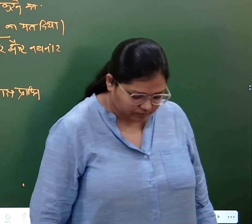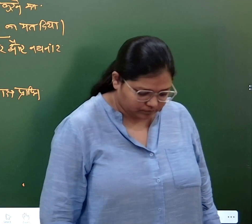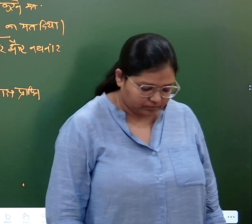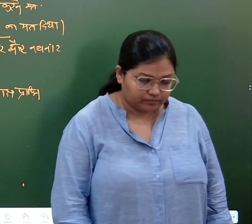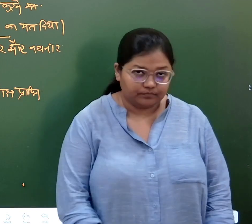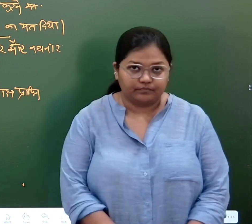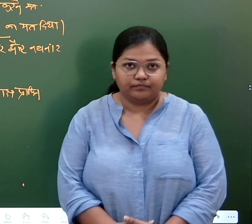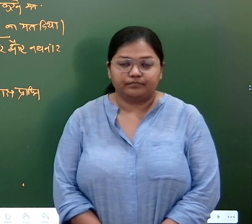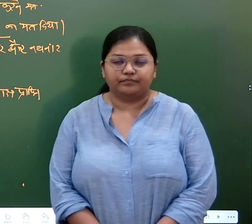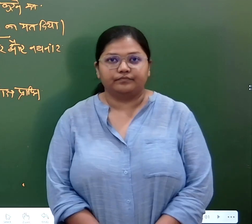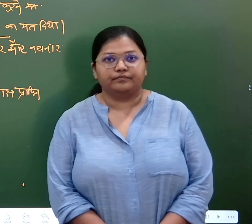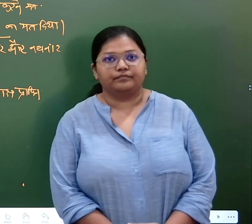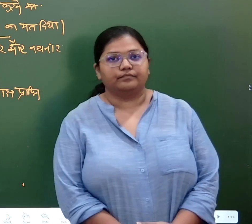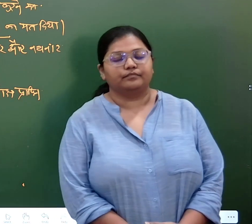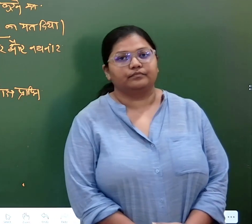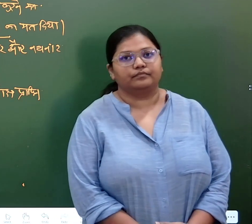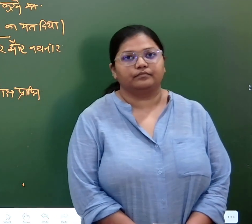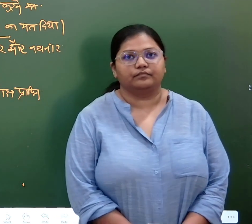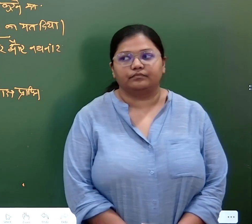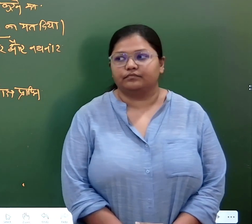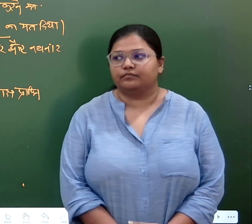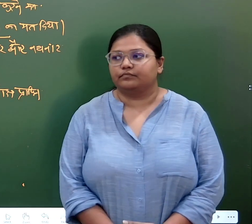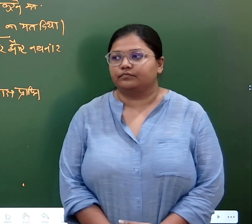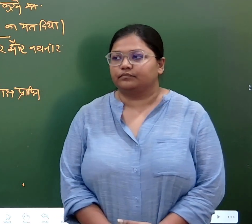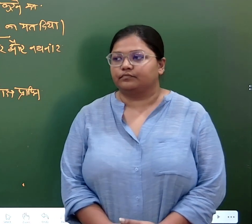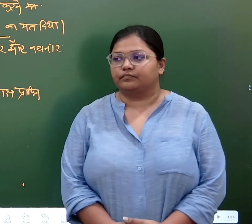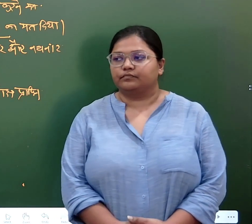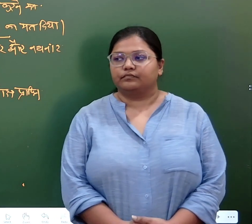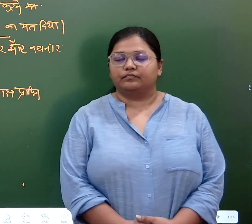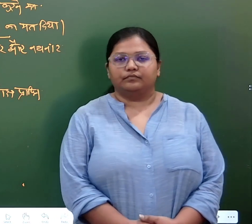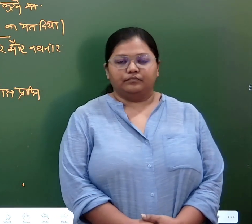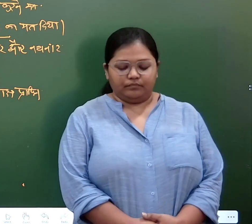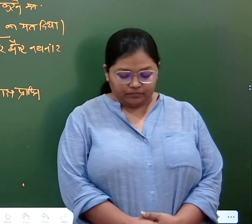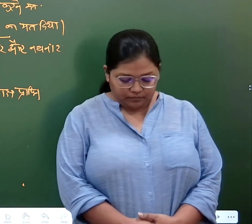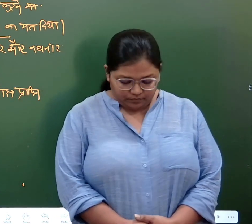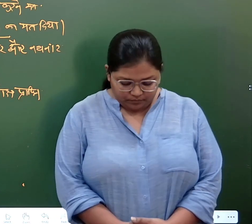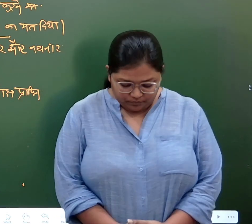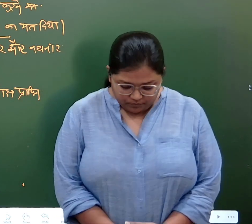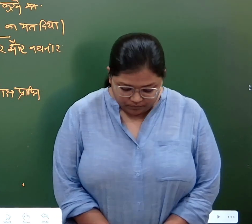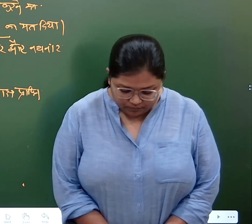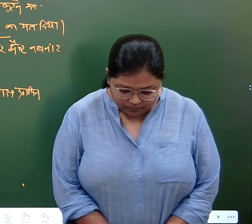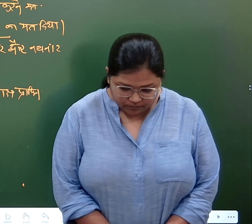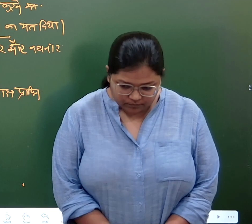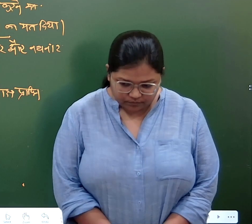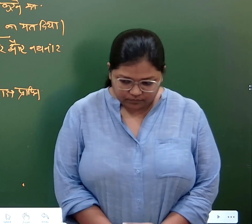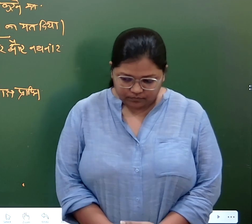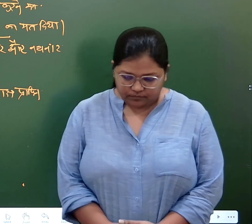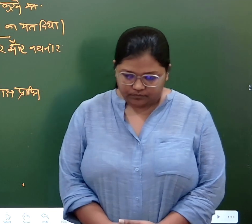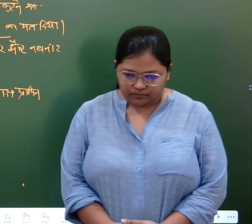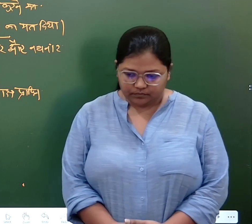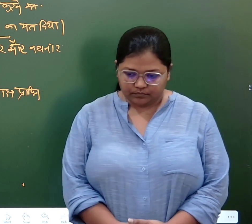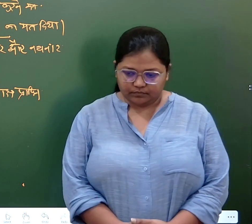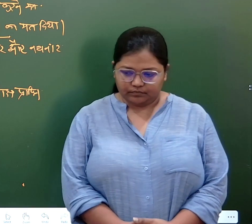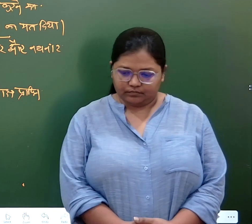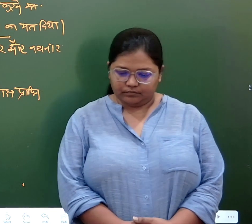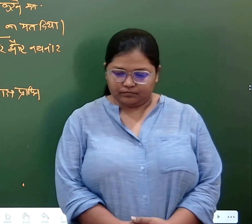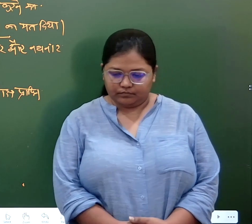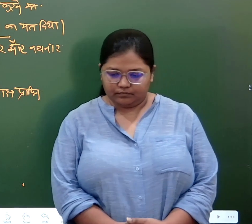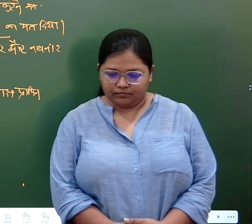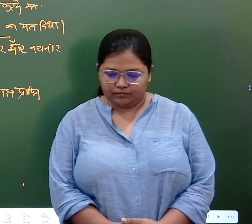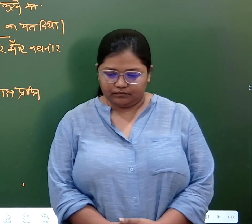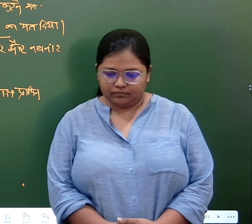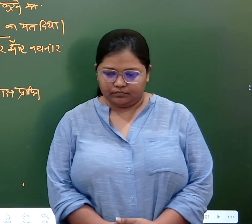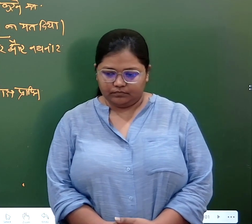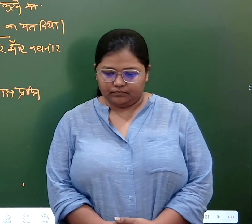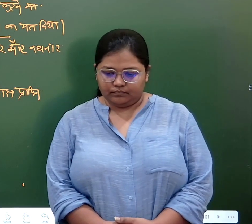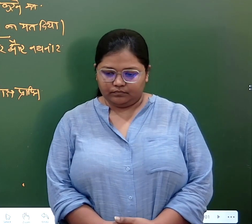वो परमात्मा से मिलती है तो मोक्ष की प्राप्ति होती है ना। तो रामानुजाचार्य जी ने ये मत दिया था कि